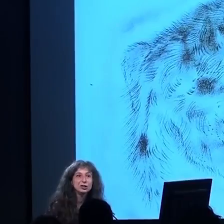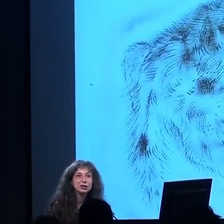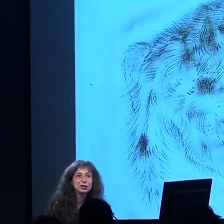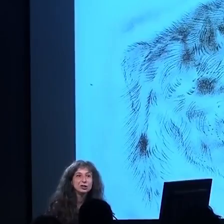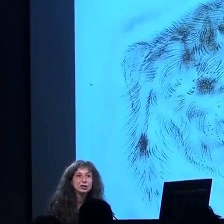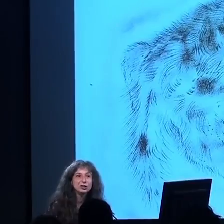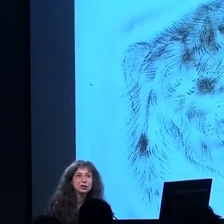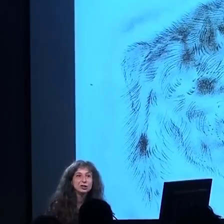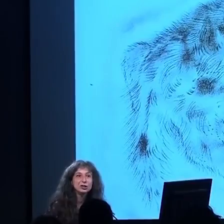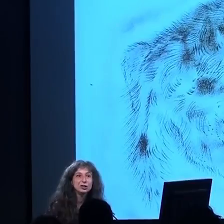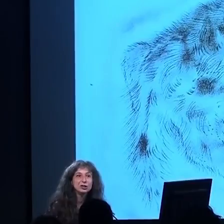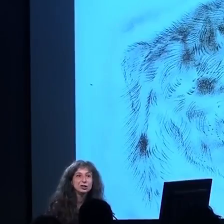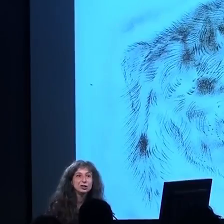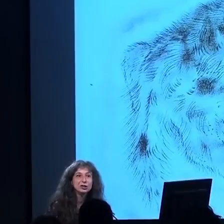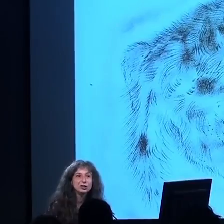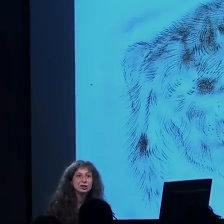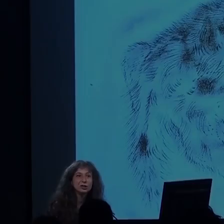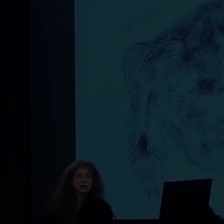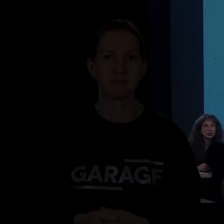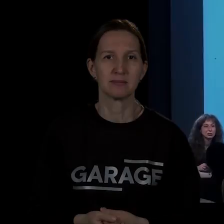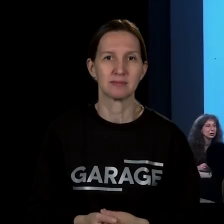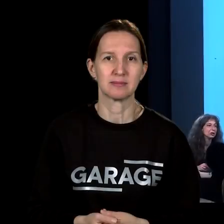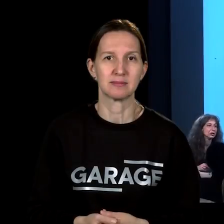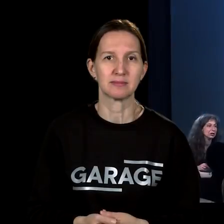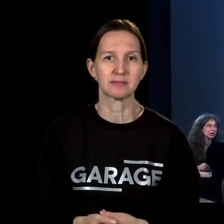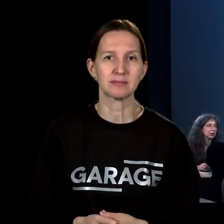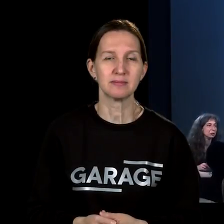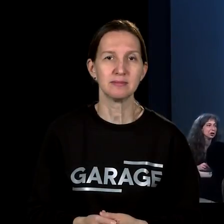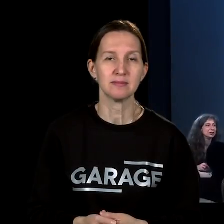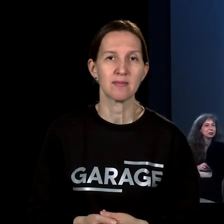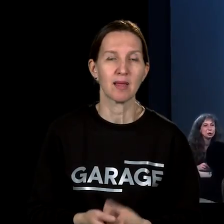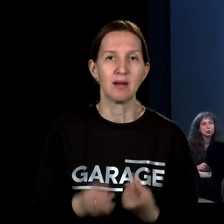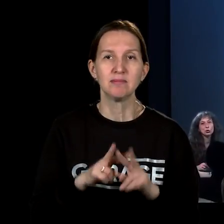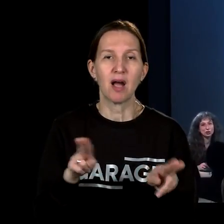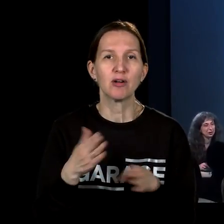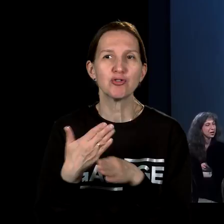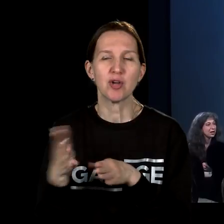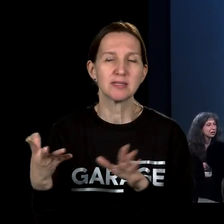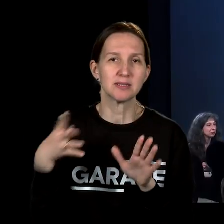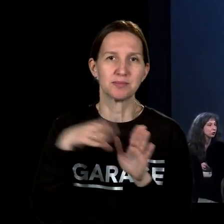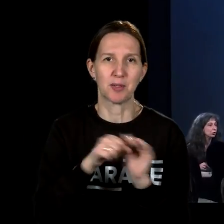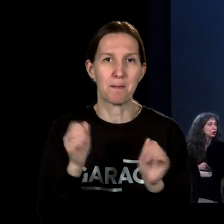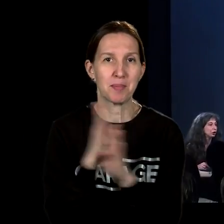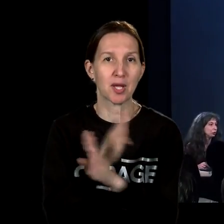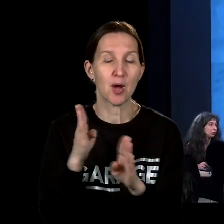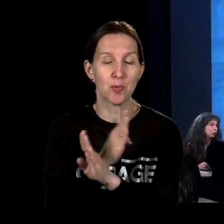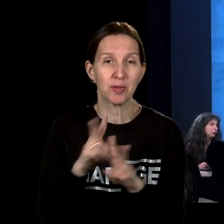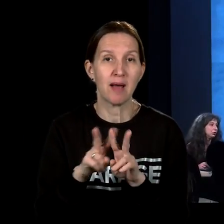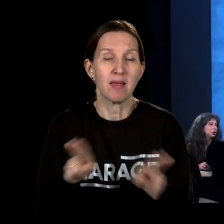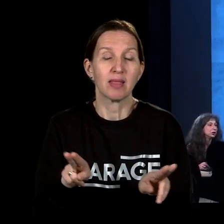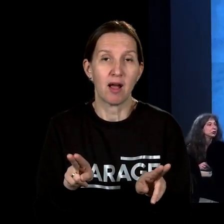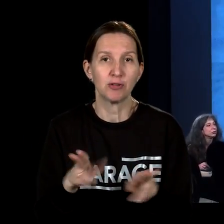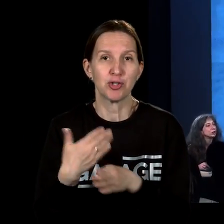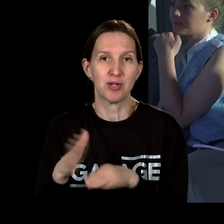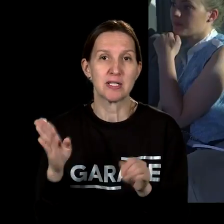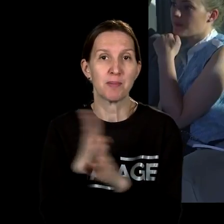шее у него белый бант колокольчиком в виде шара. Вот это такая как бы часть природы. И вот такой же частью природы у